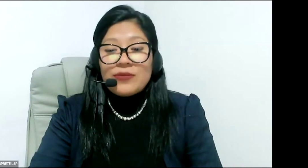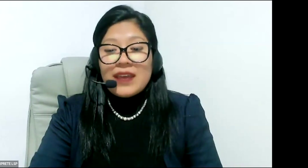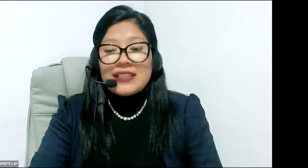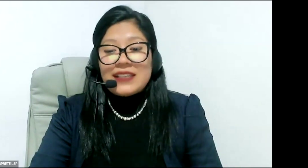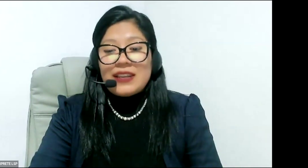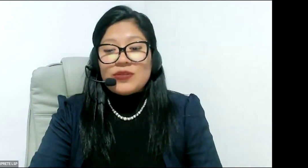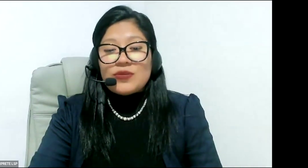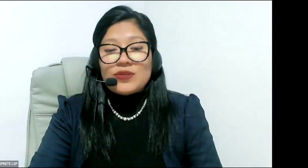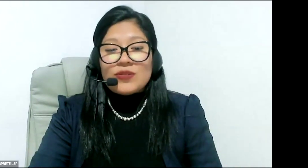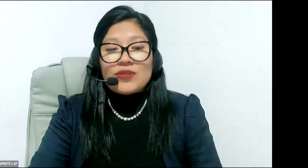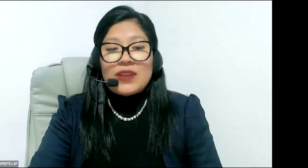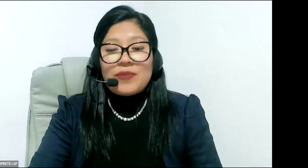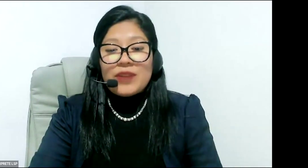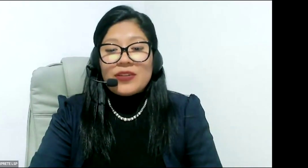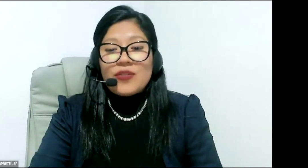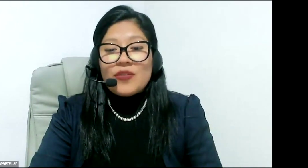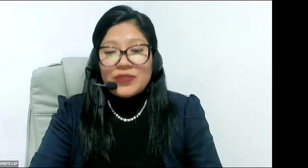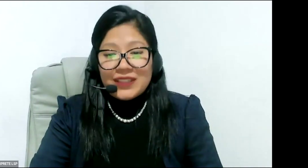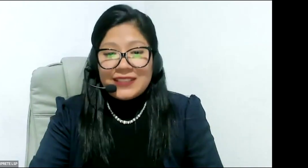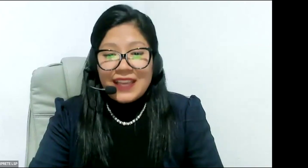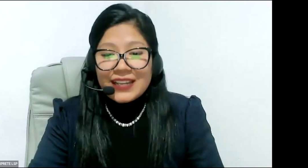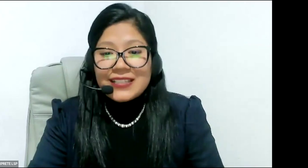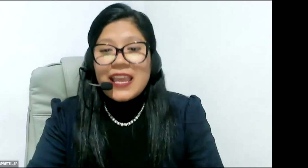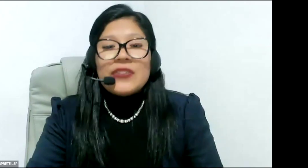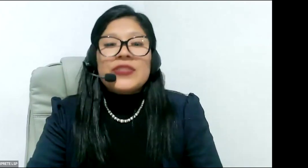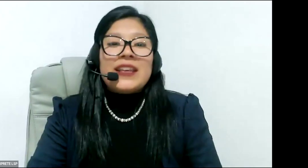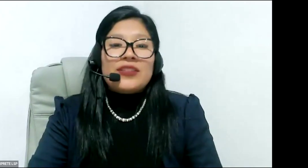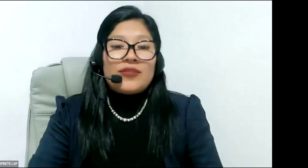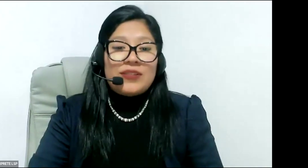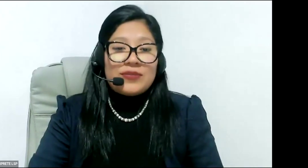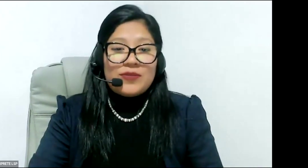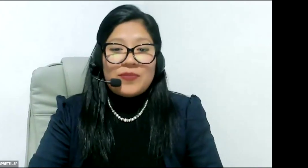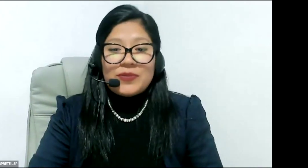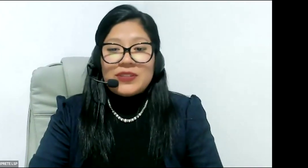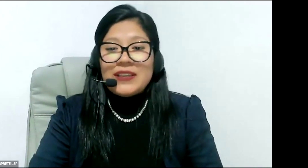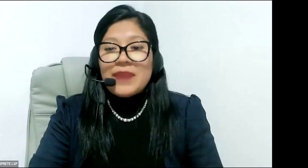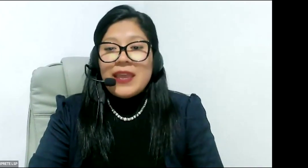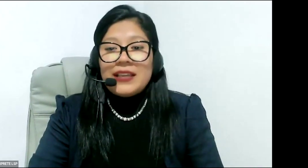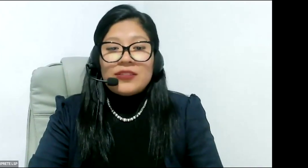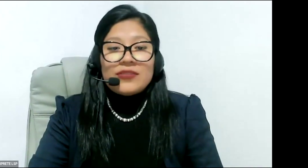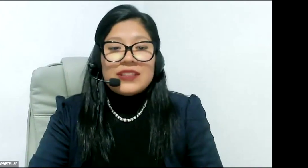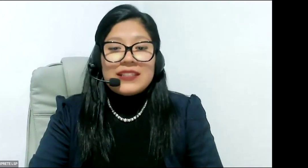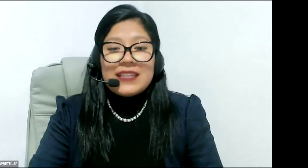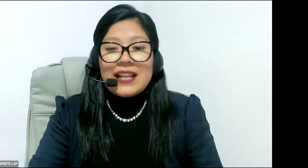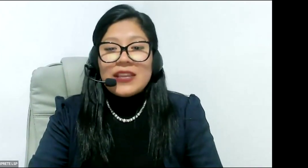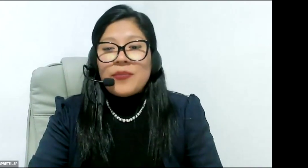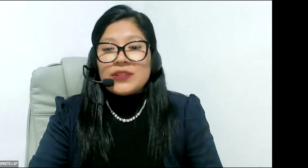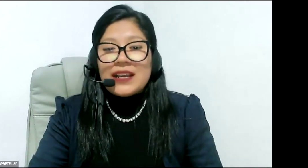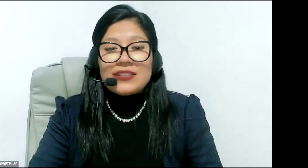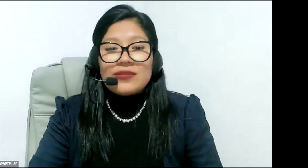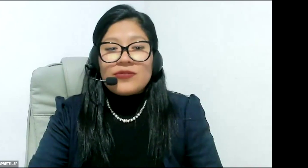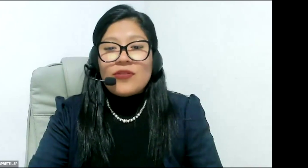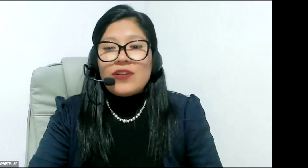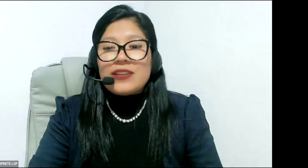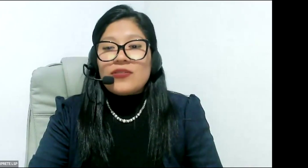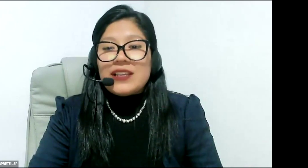alguna duda estaremos gustosos de poder contestarles dentro de los grupos sí Entonces si alguien por